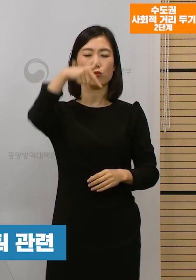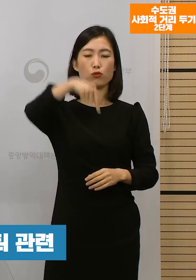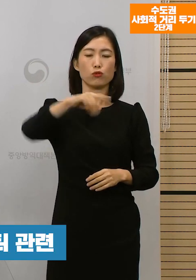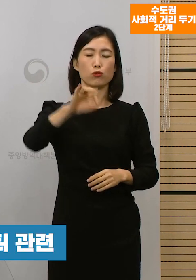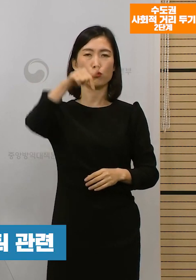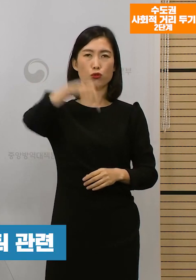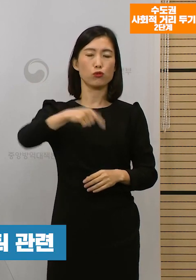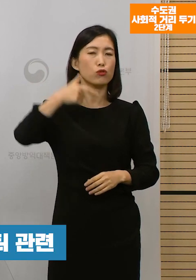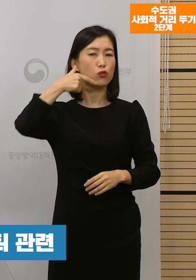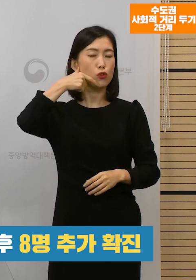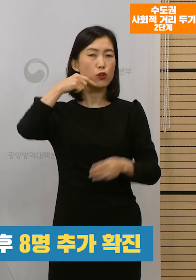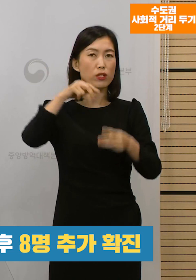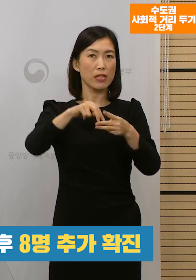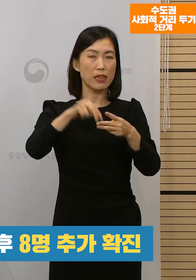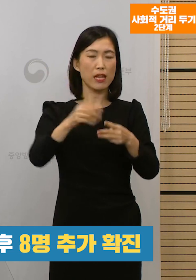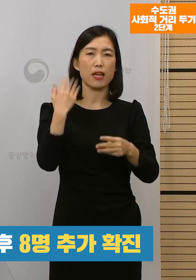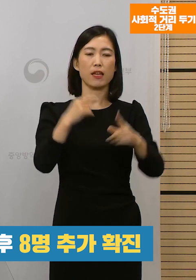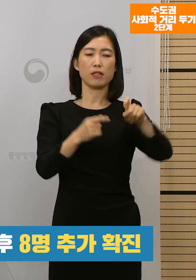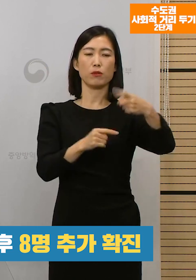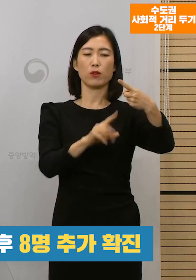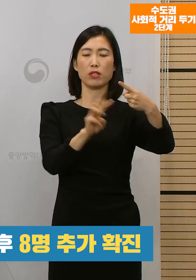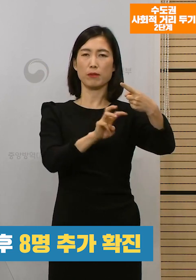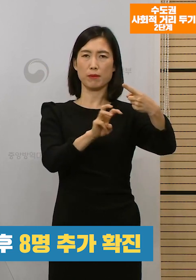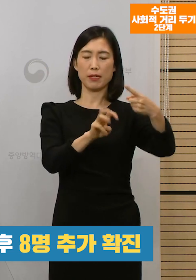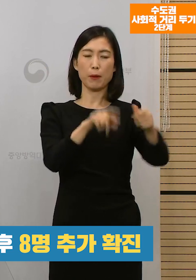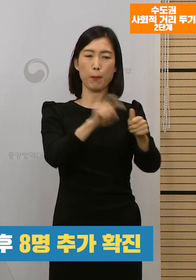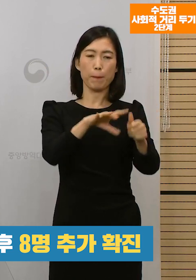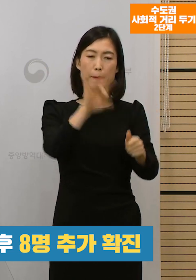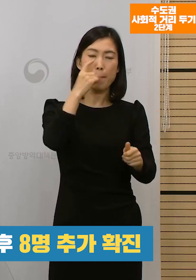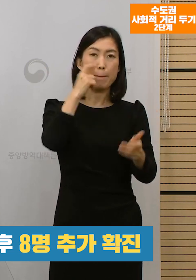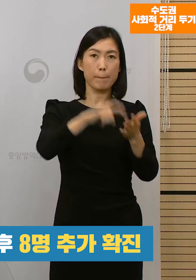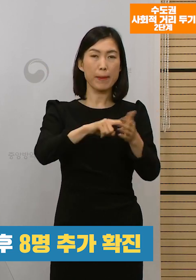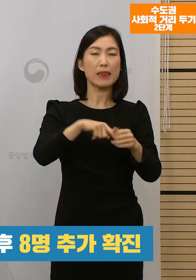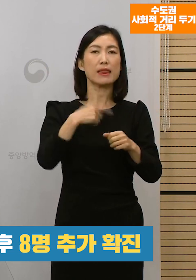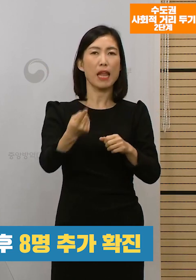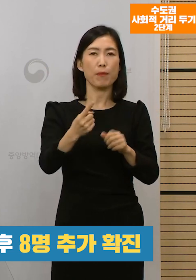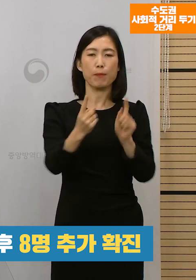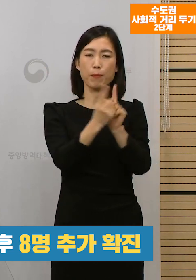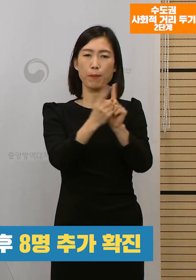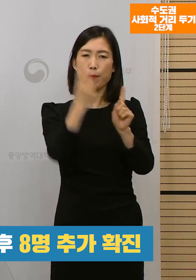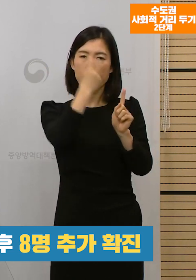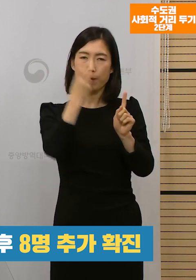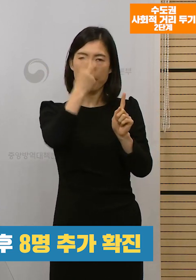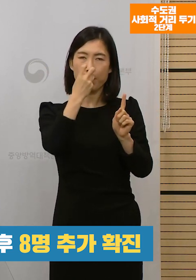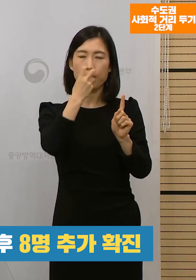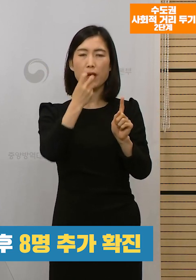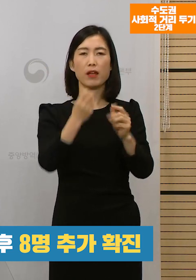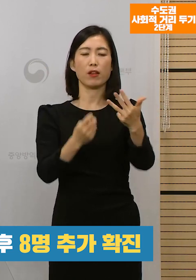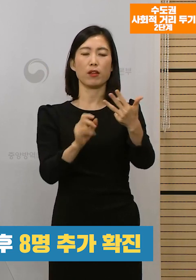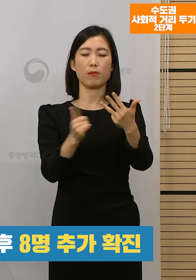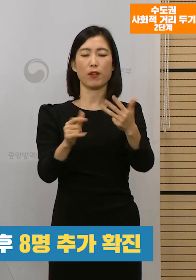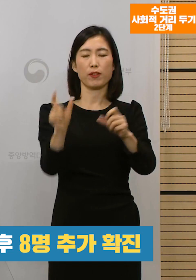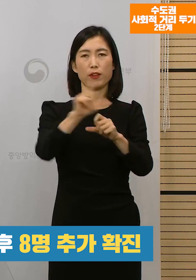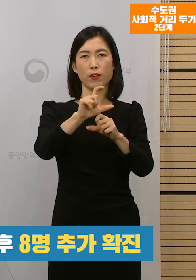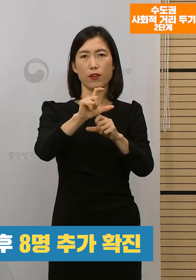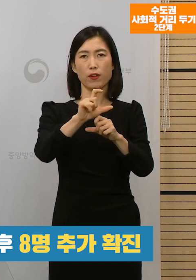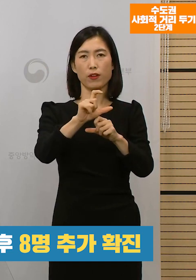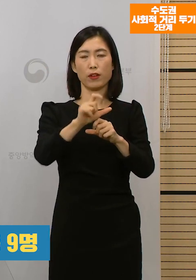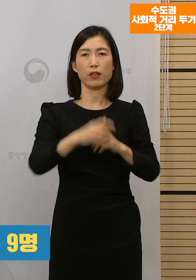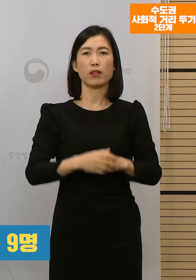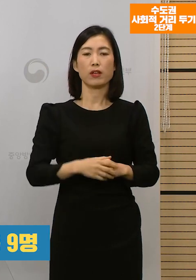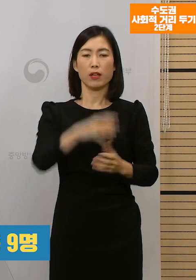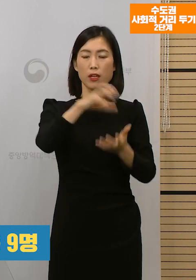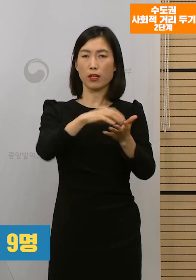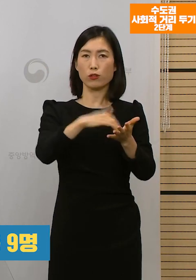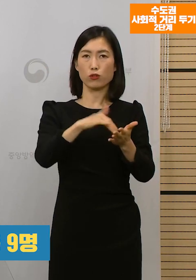콜센터와 관련해서 11월 30일 첫 확진자 발생 후에 그 조사 과정에서 8명이 추가 확진되었습니다.